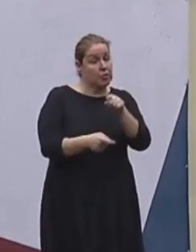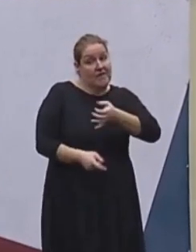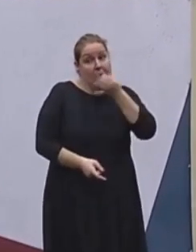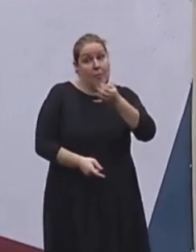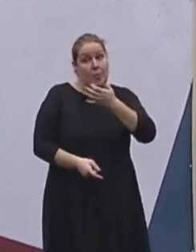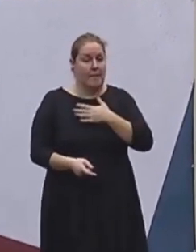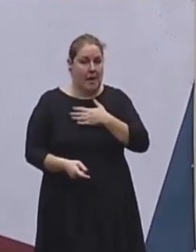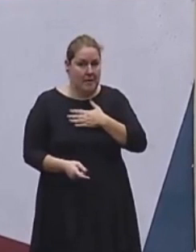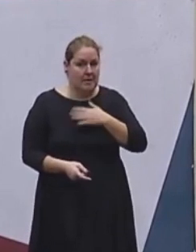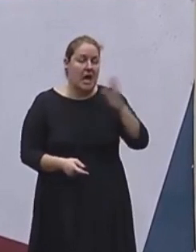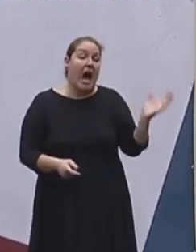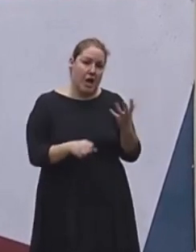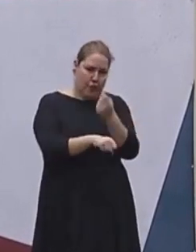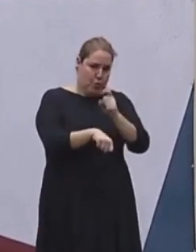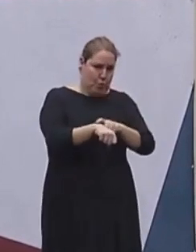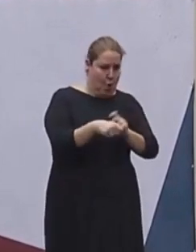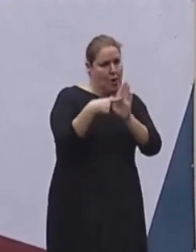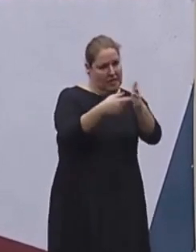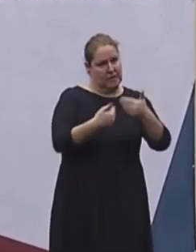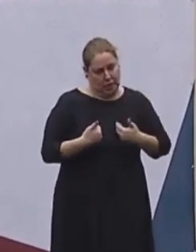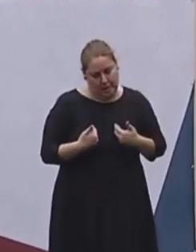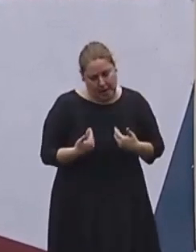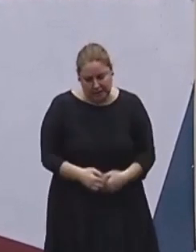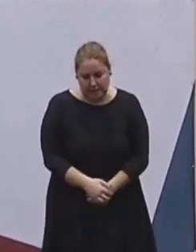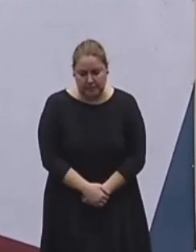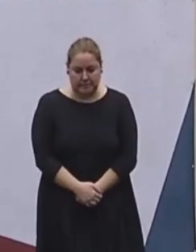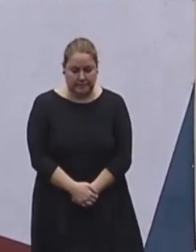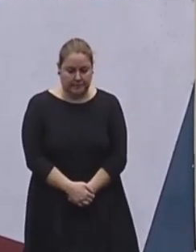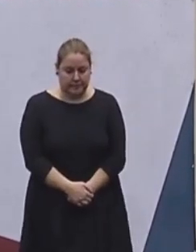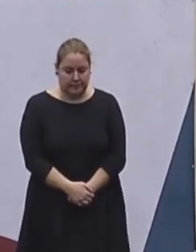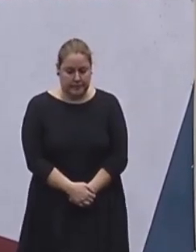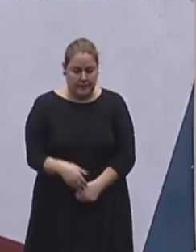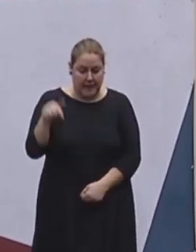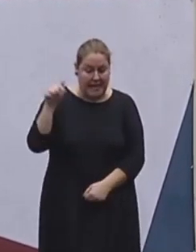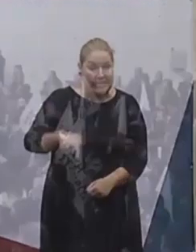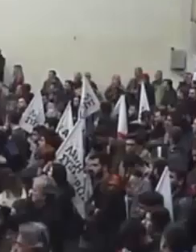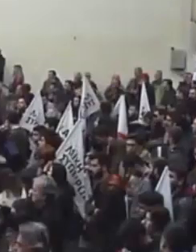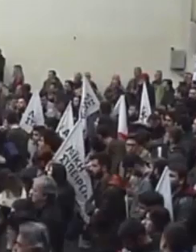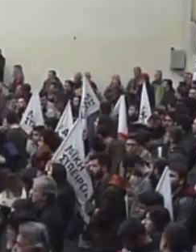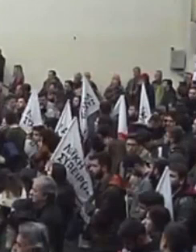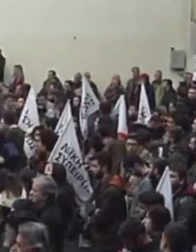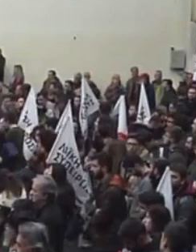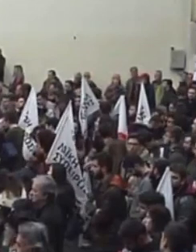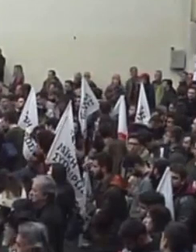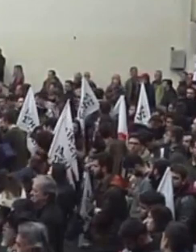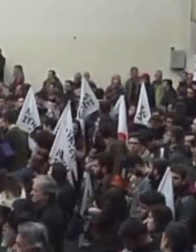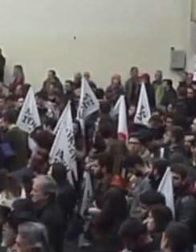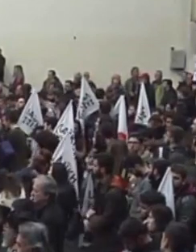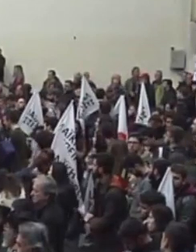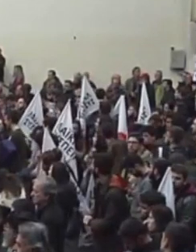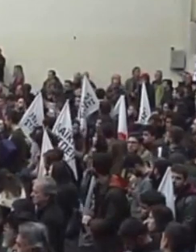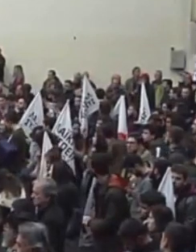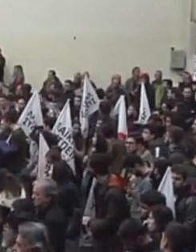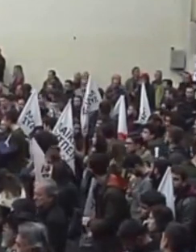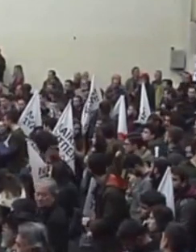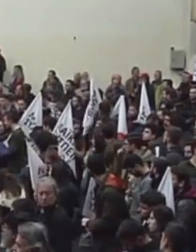μας, αν βρουν χρόνο να προβληθούν. Η σημερινή μεγάλη συγκέντρωσή μας